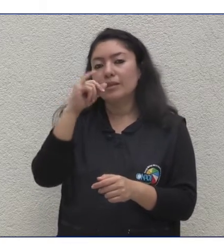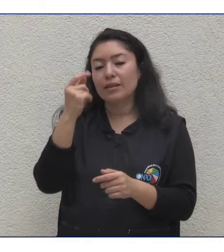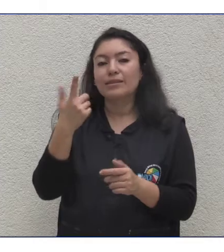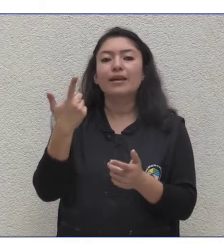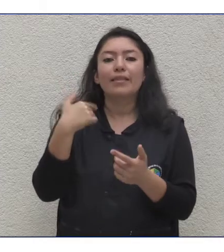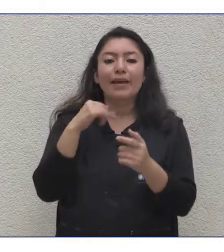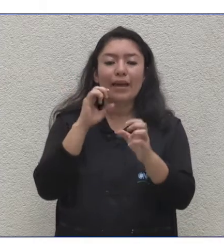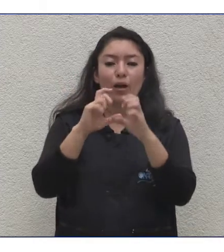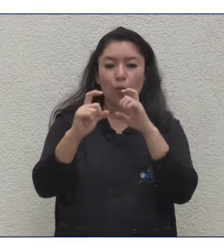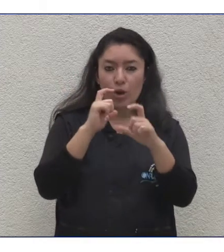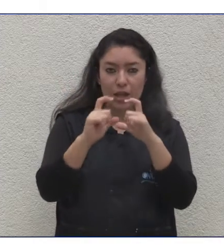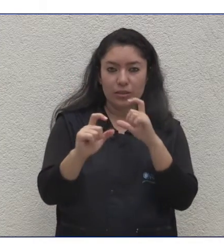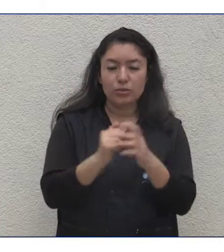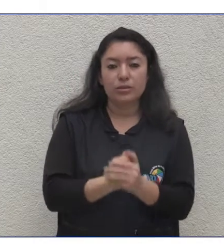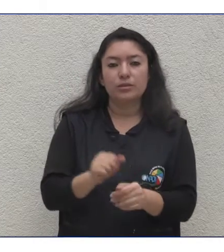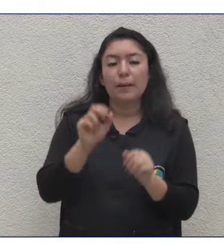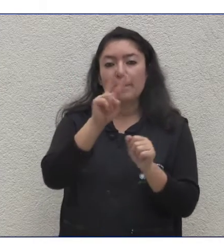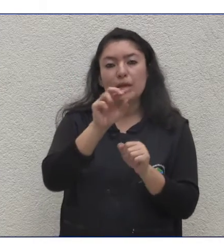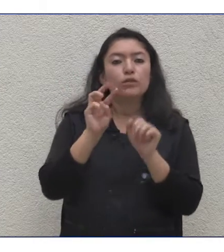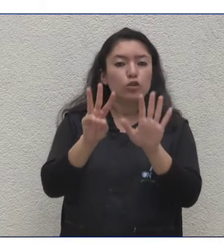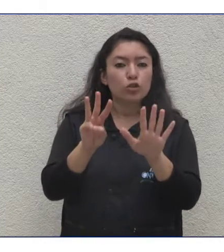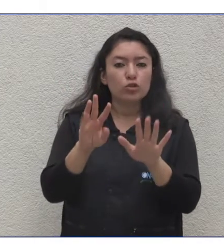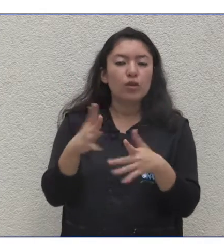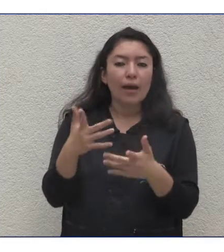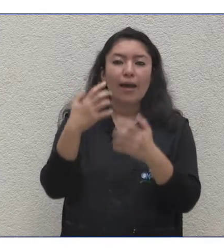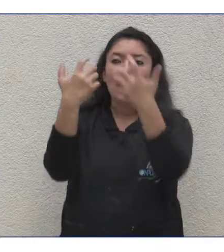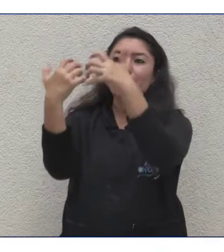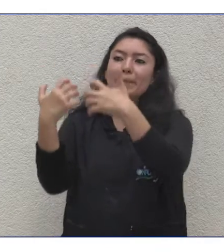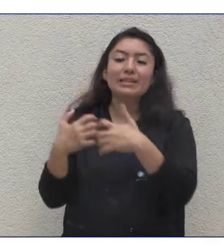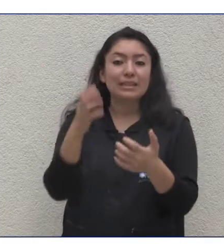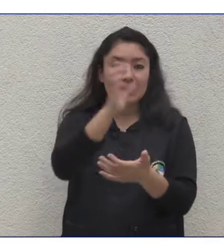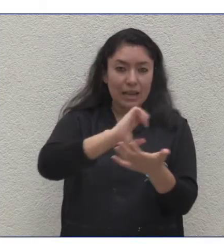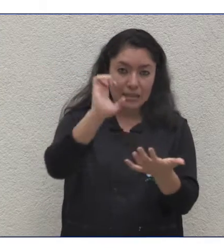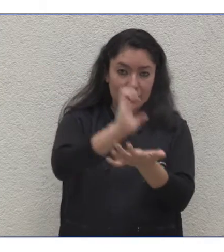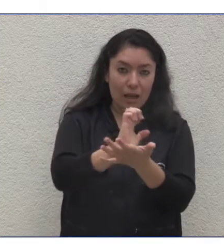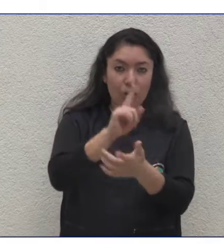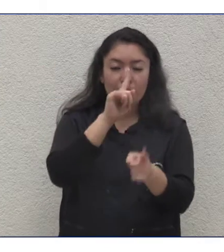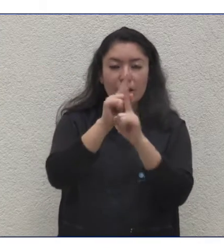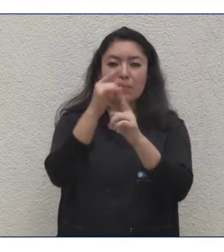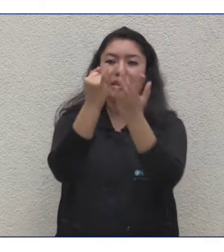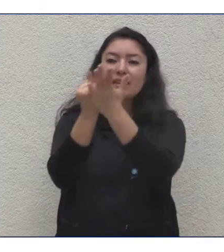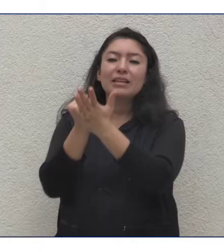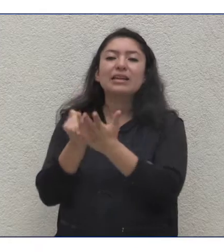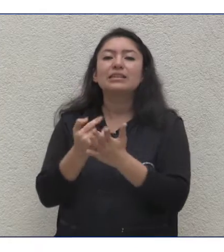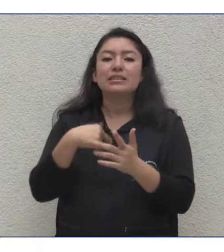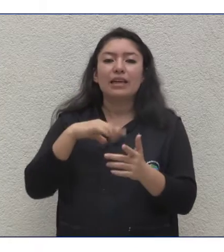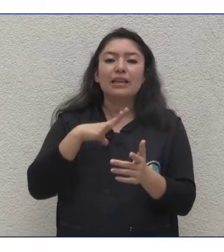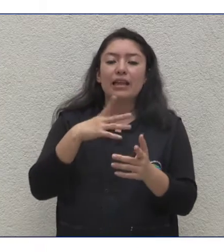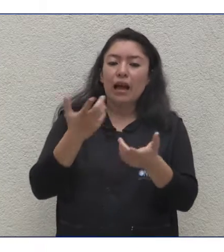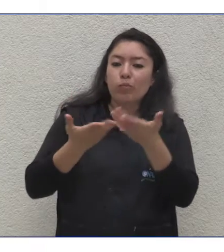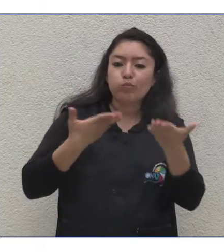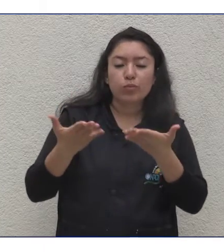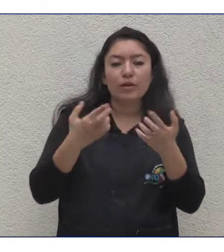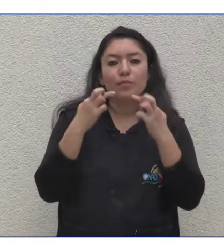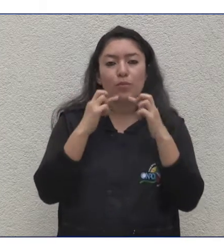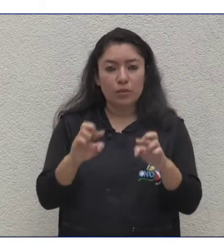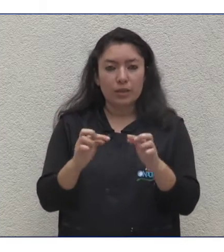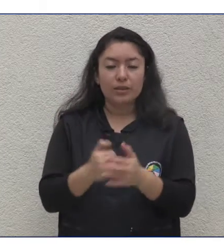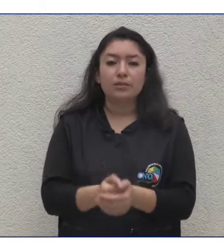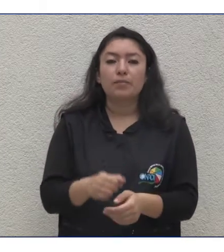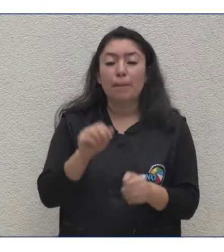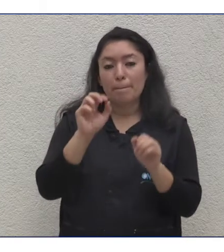de Telecomunicaciones. 28. Empresas del Estado y las entidades privadas que ejerzan funciones